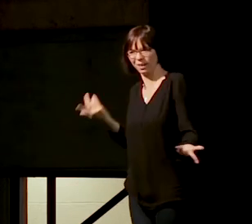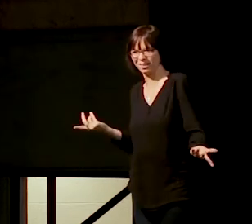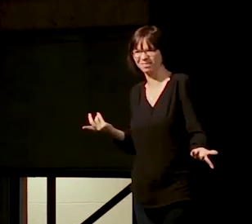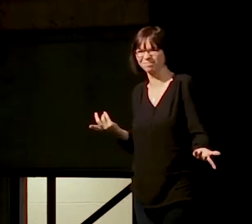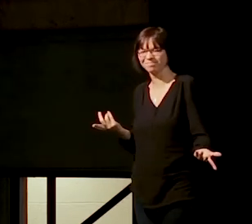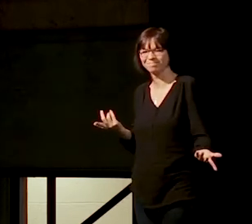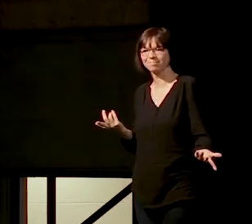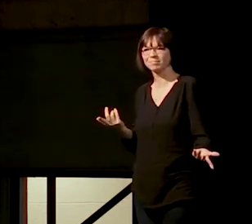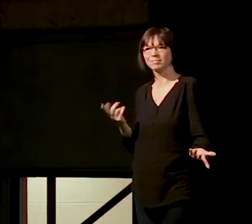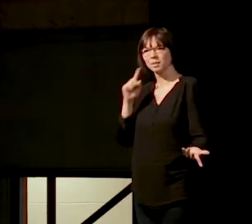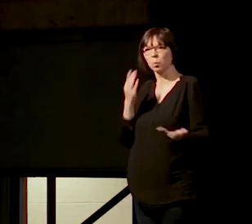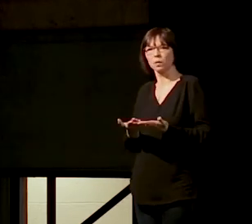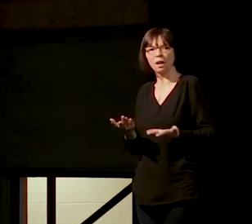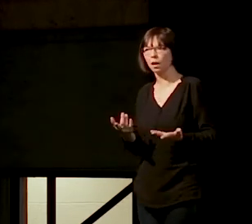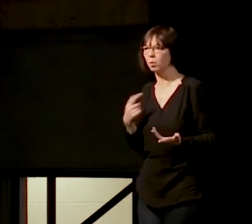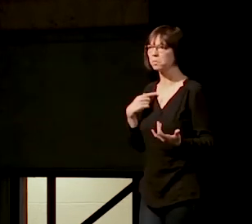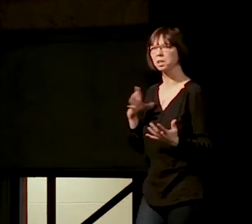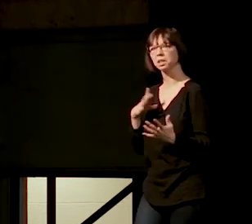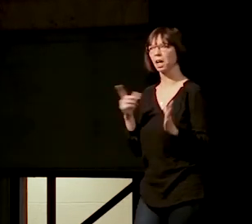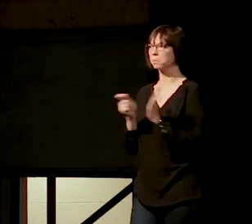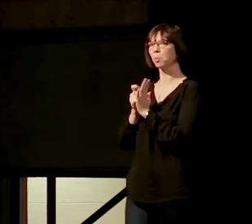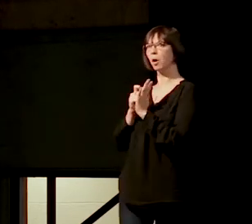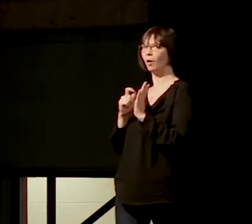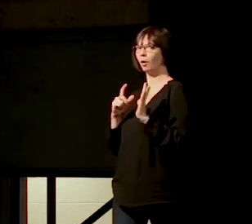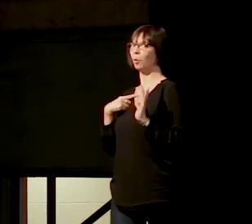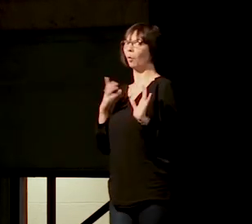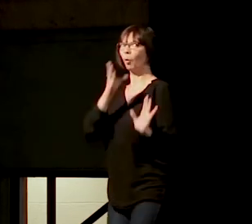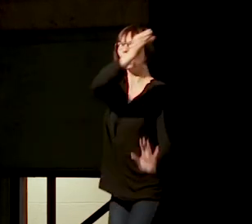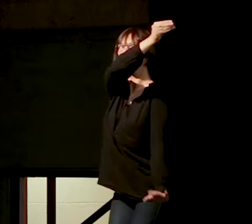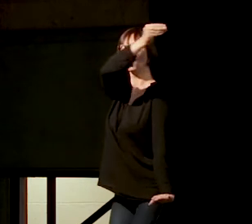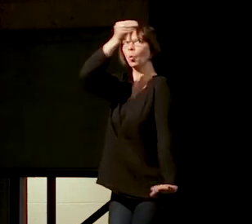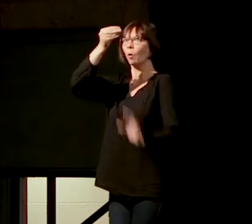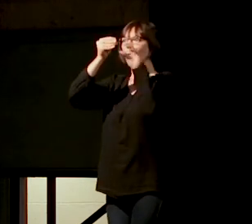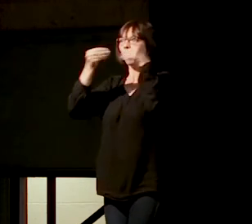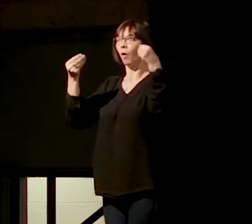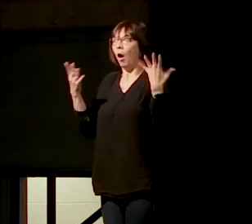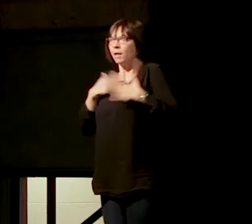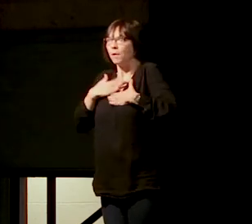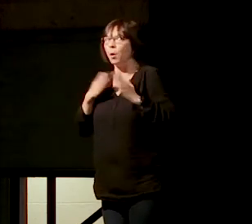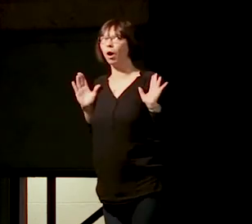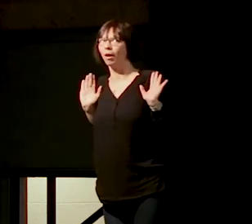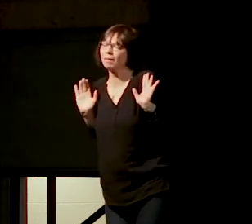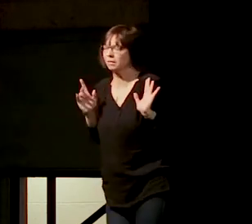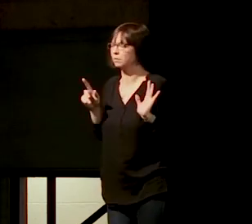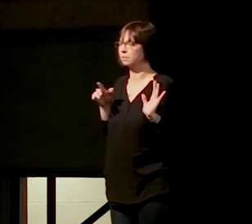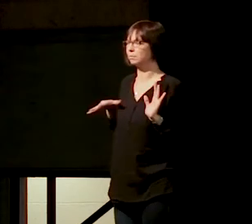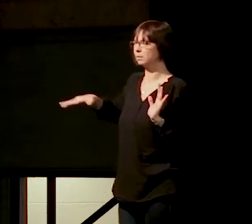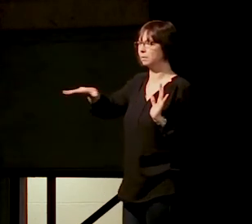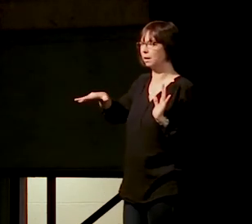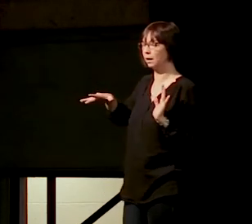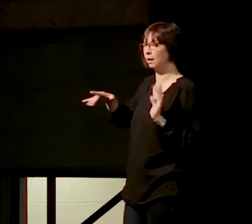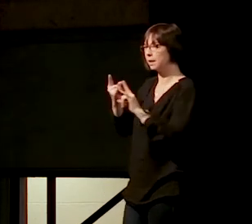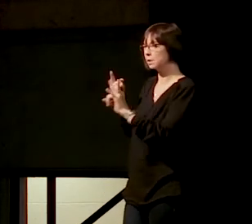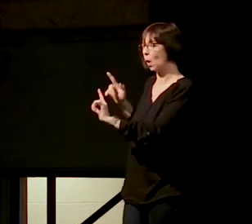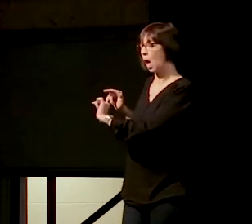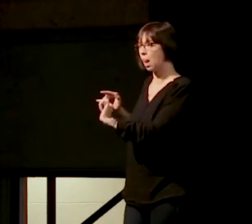se joue à se faire peur en l'appelant, en le devinant peut-être là, juste là. Non,